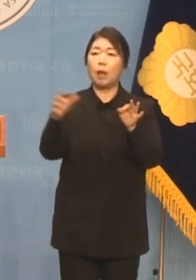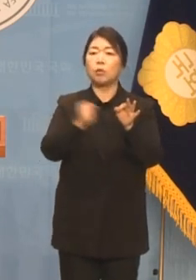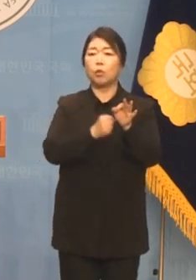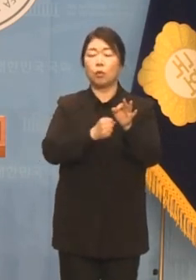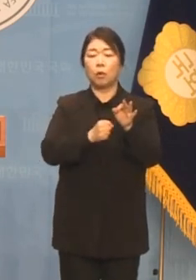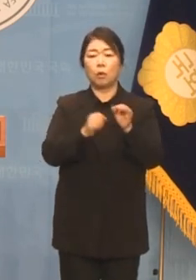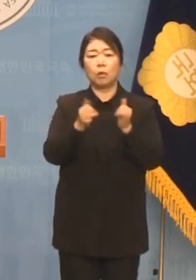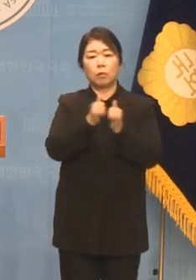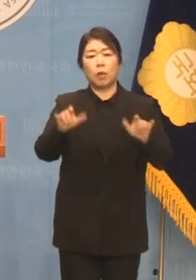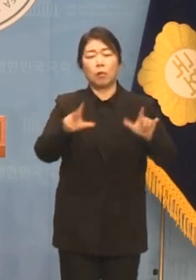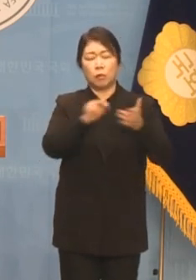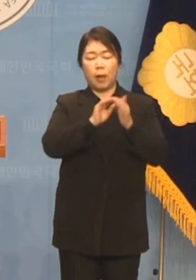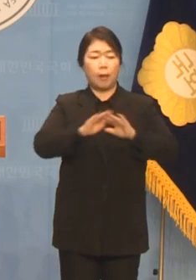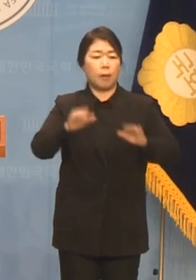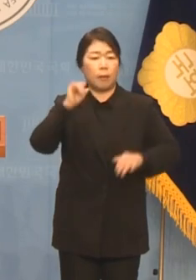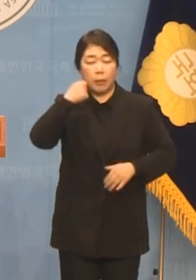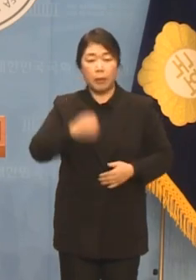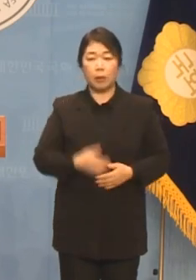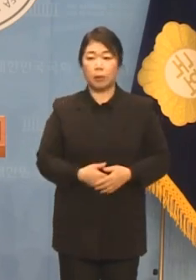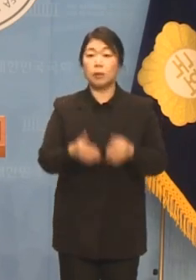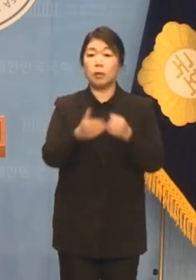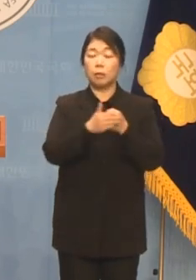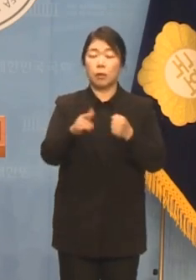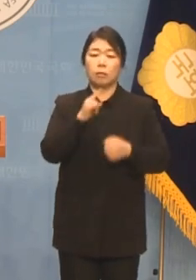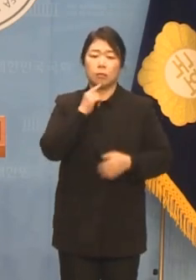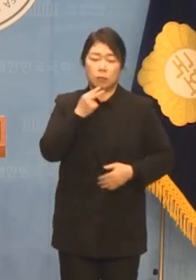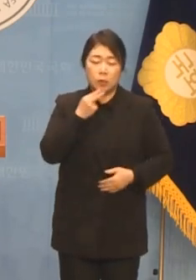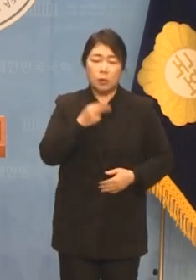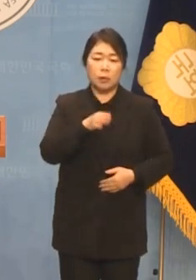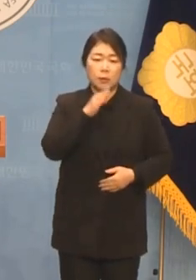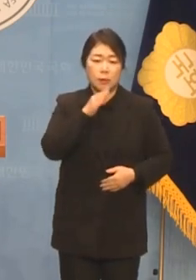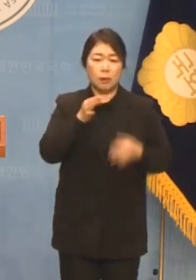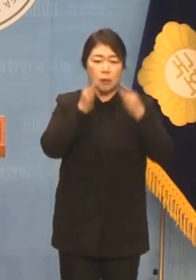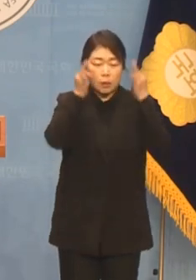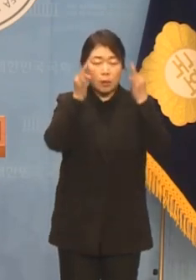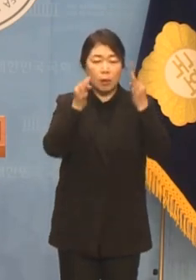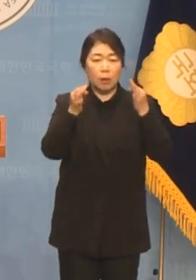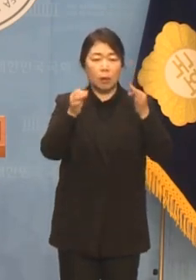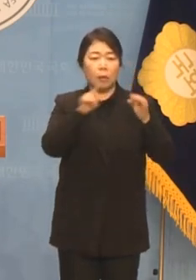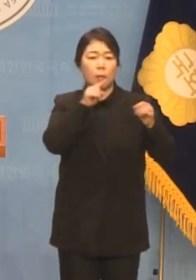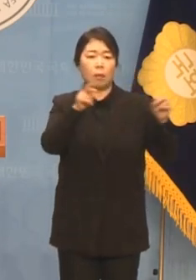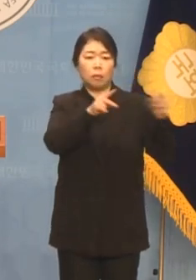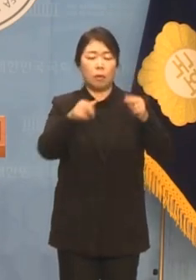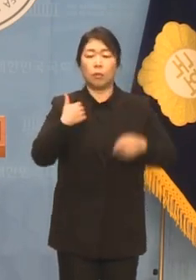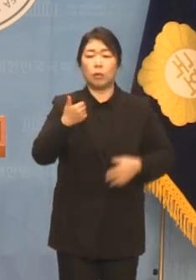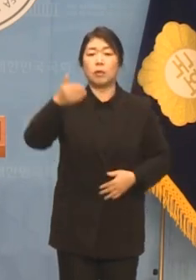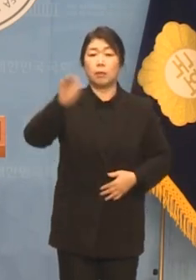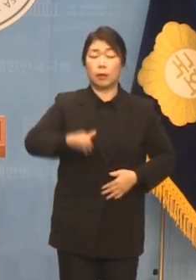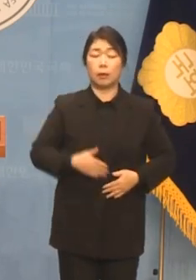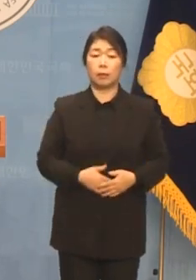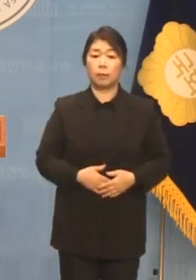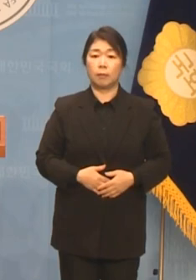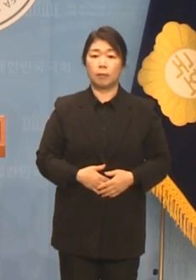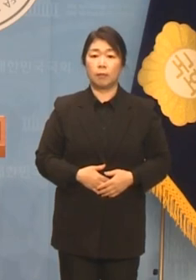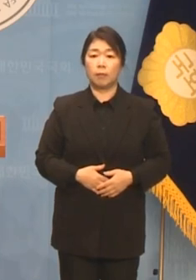민생 해되는 건 아닙니다 그렇기 때문에 물론 정이 있는 논쟁이라는 전 생각하지 않지만